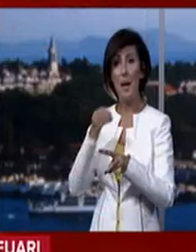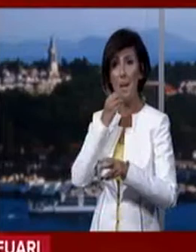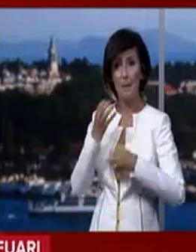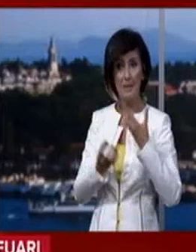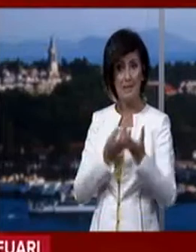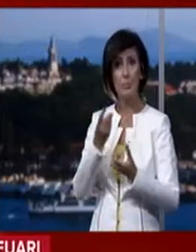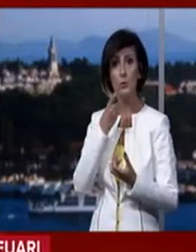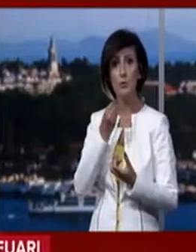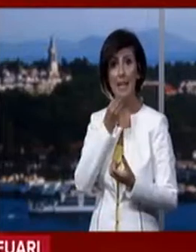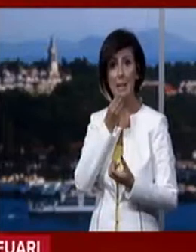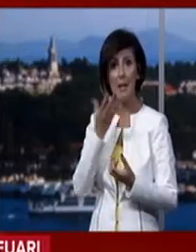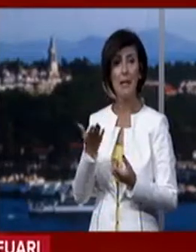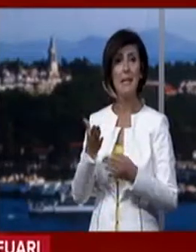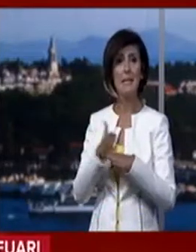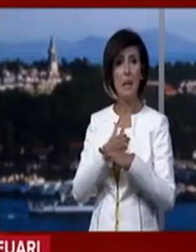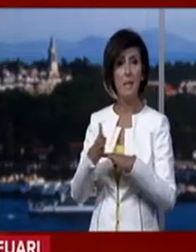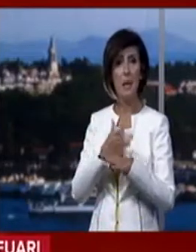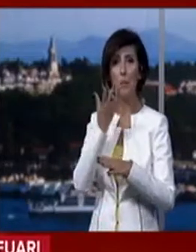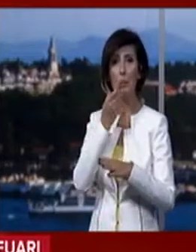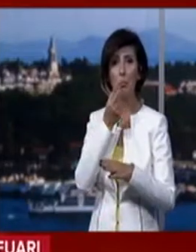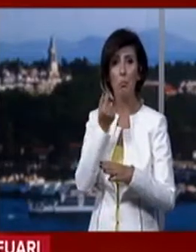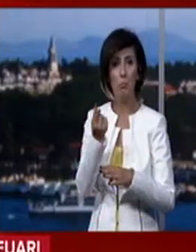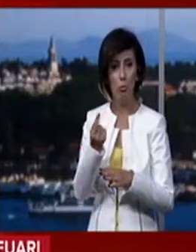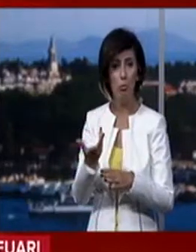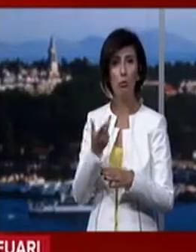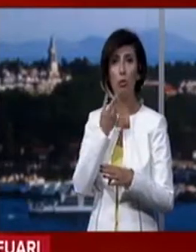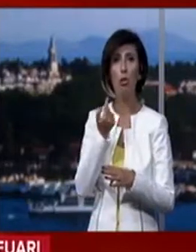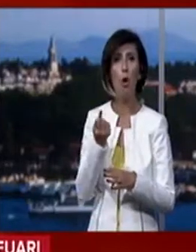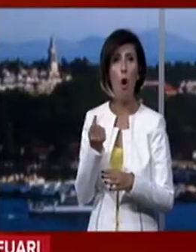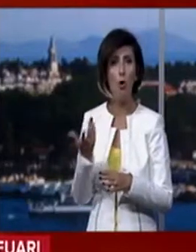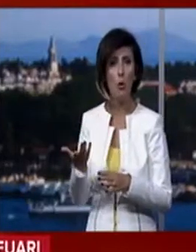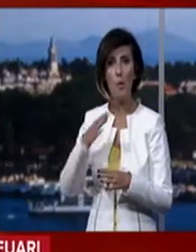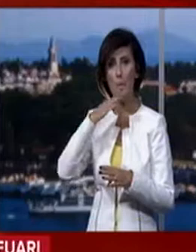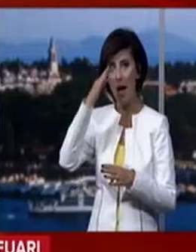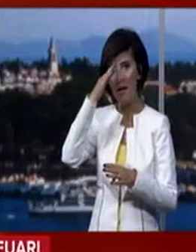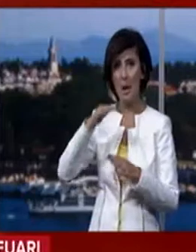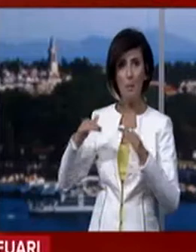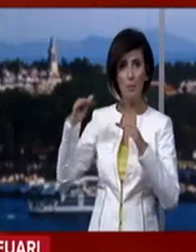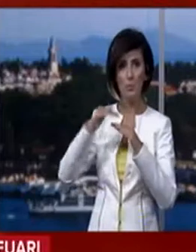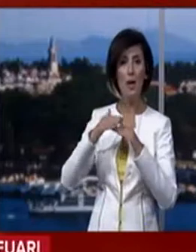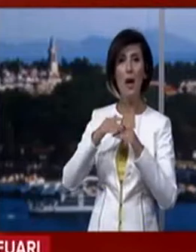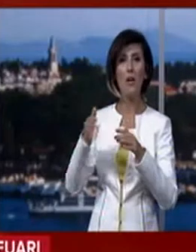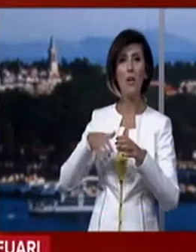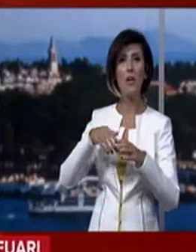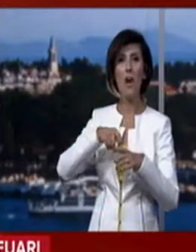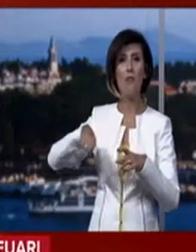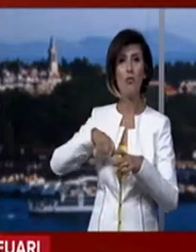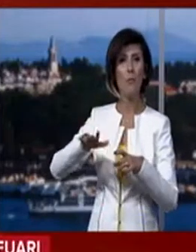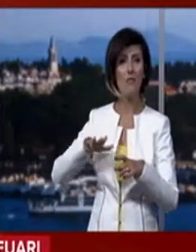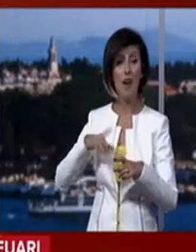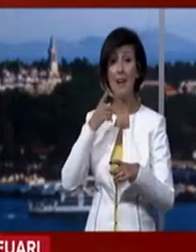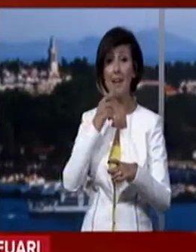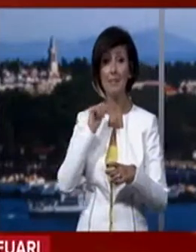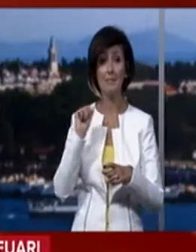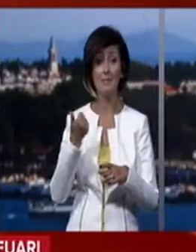lezzetli yemek var. Sebzeli bulgur pilavı, nohut, bir de bayram üstü mantarlı kavurma var. Lezzeti de oldukça yerinde, hanımların